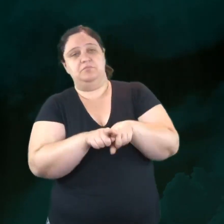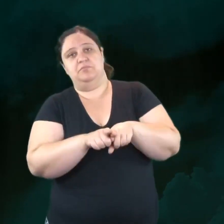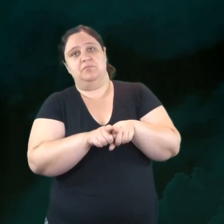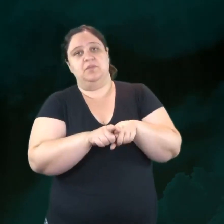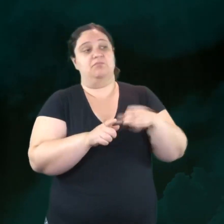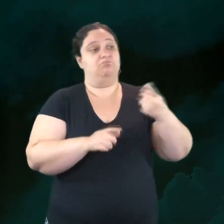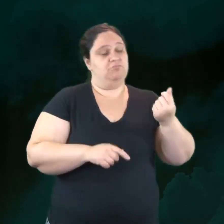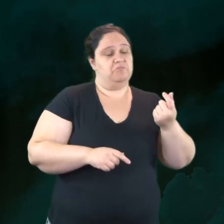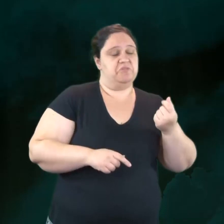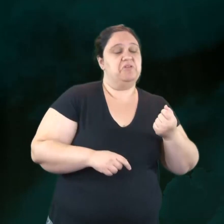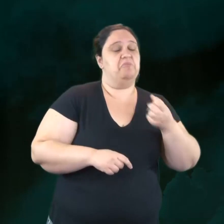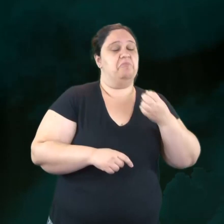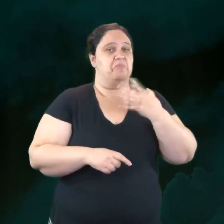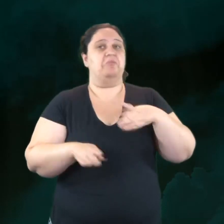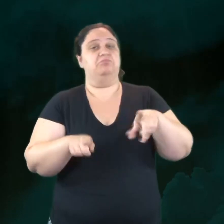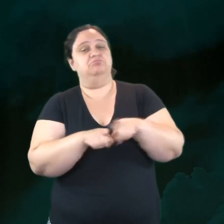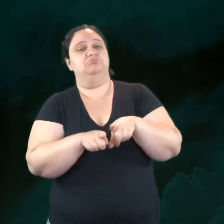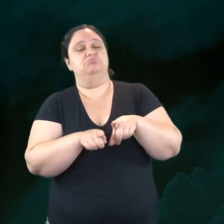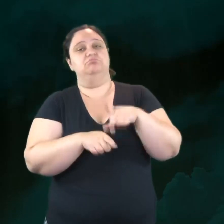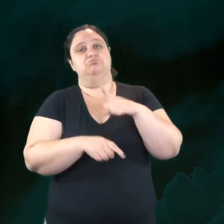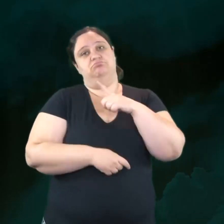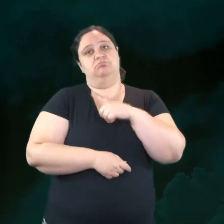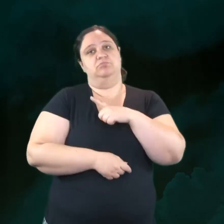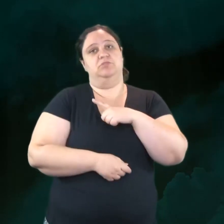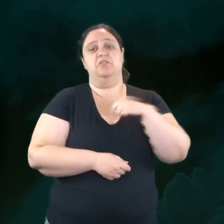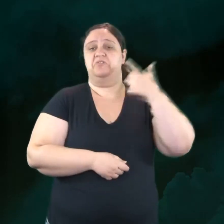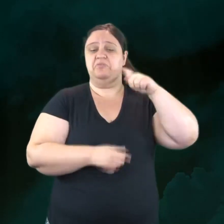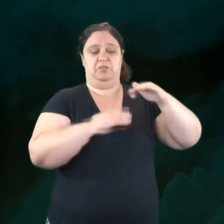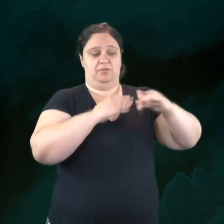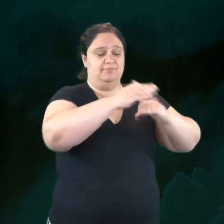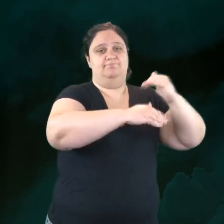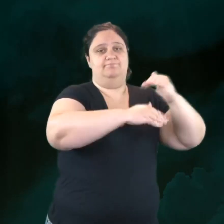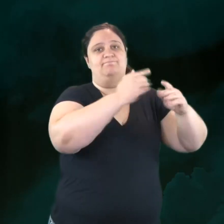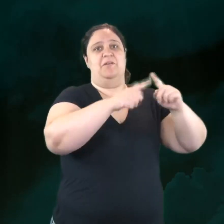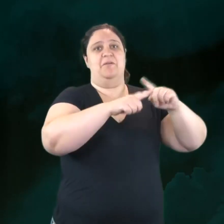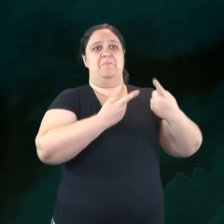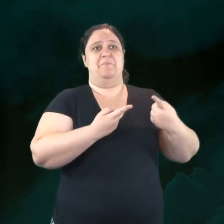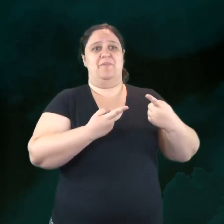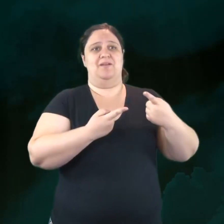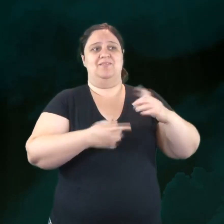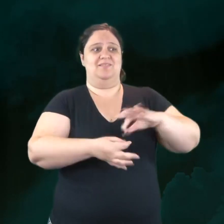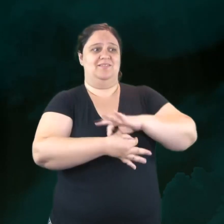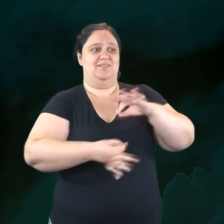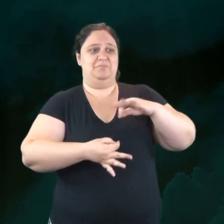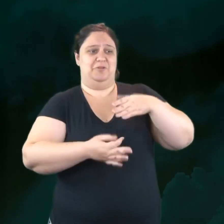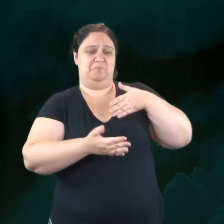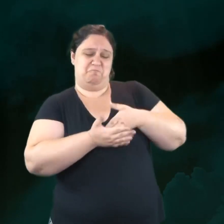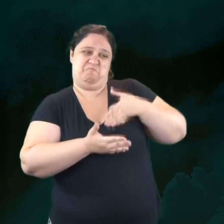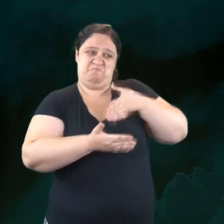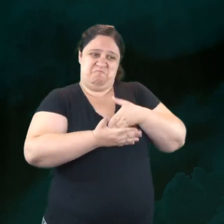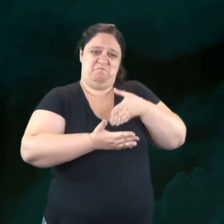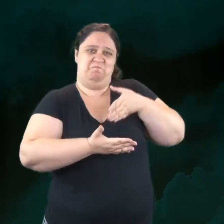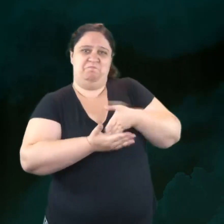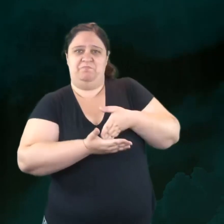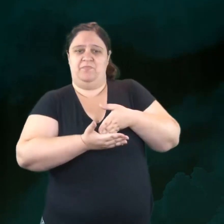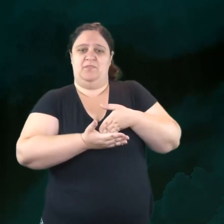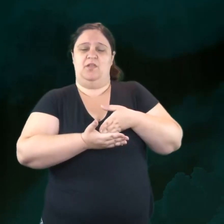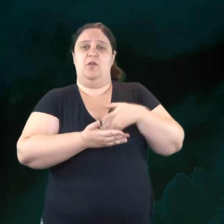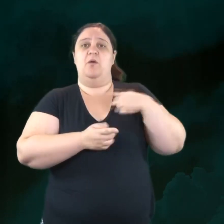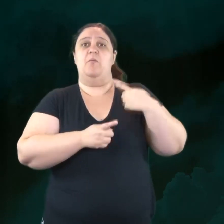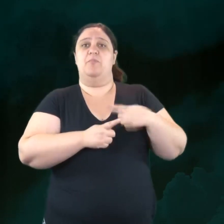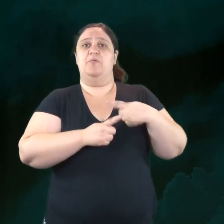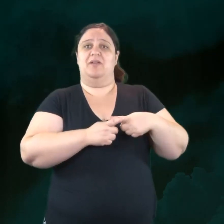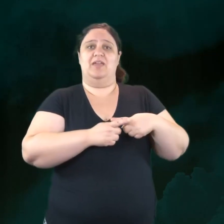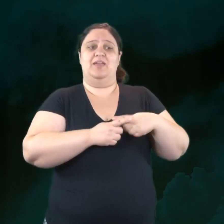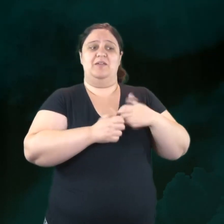tinha recursos financeiros, eles podiam progredir, mas o Espírito não deixou, né? Pela perseguição,